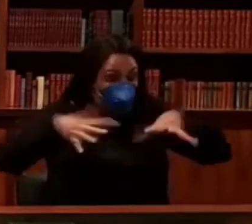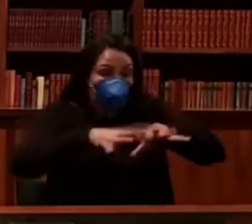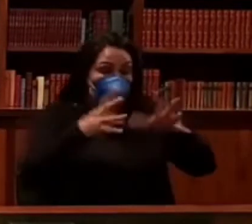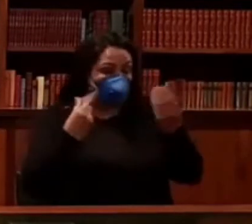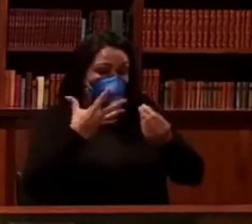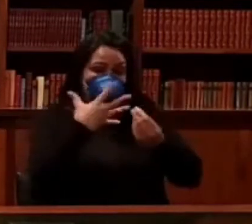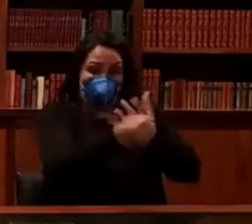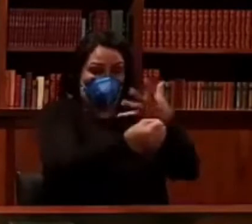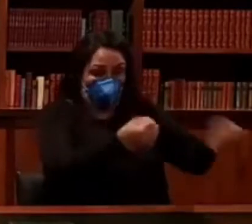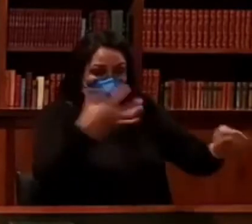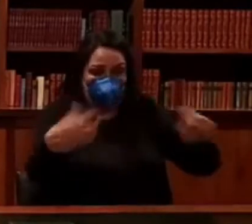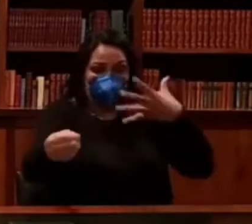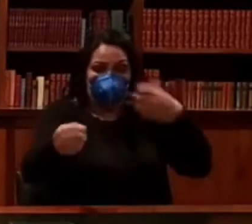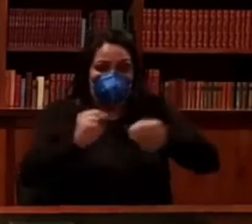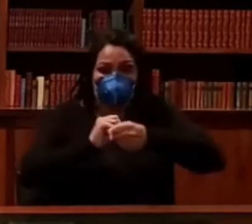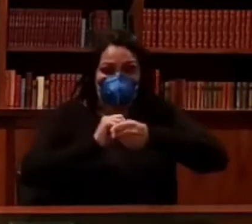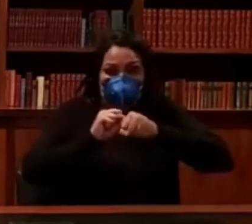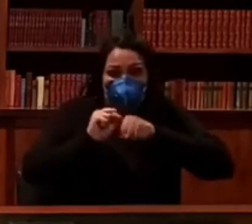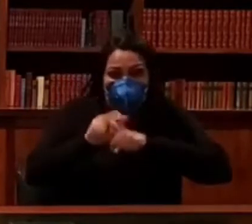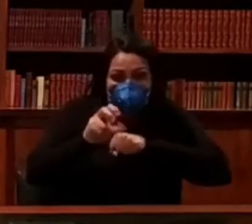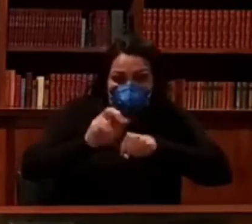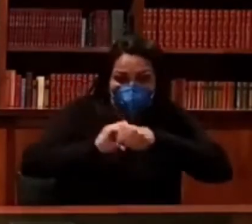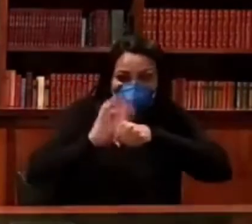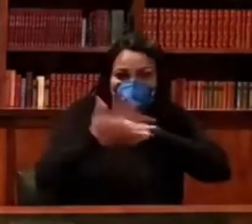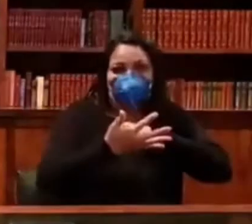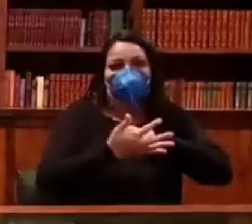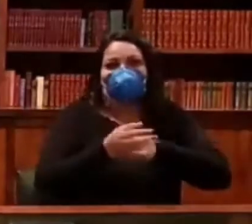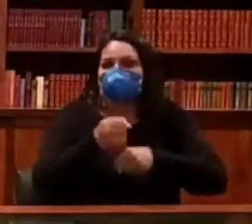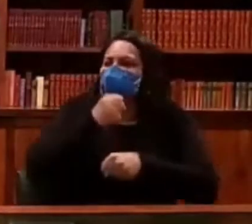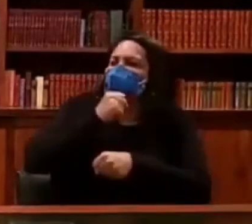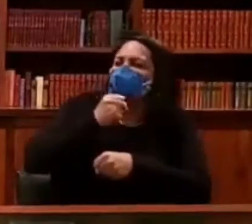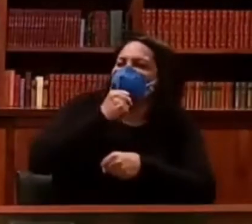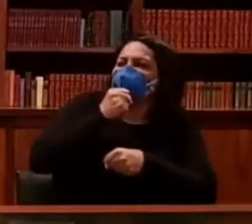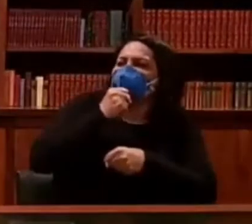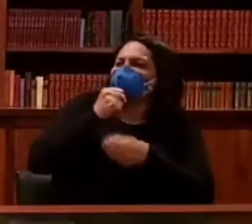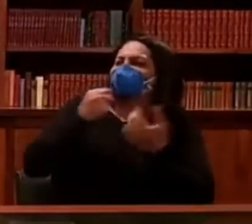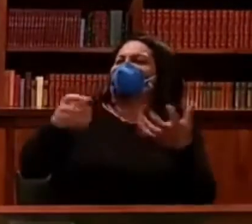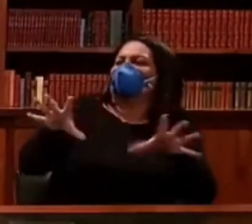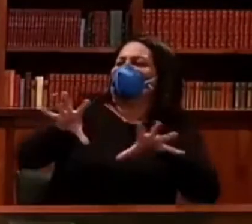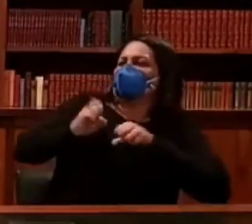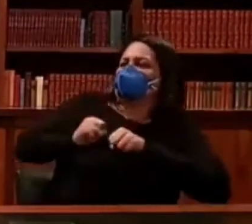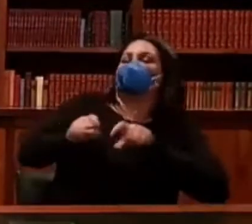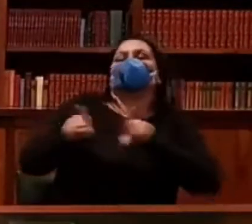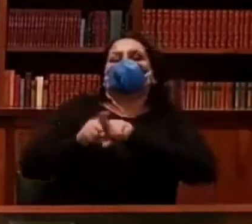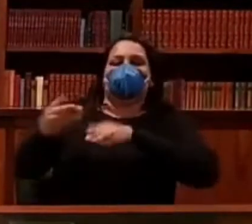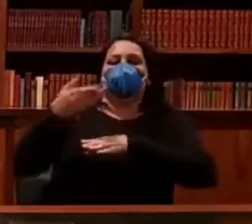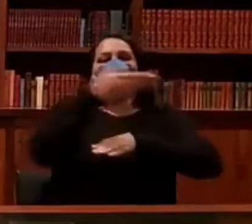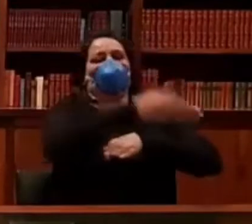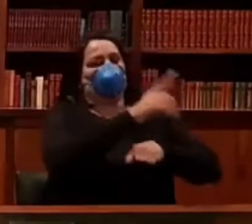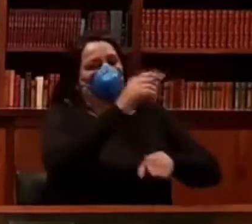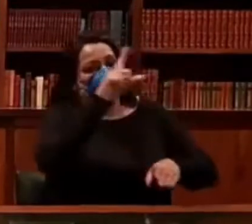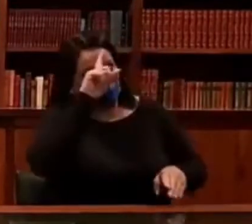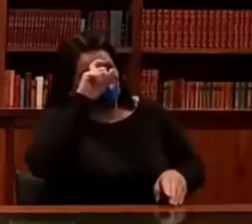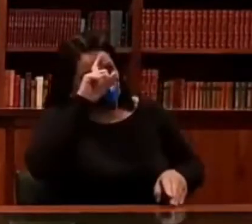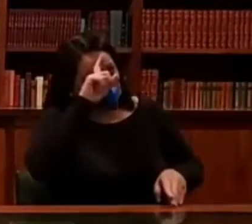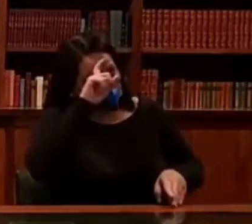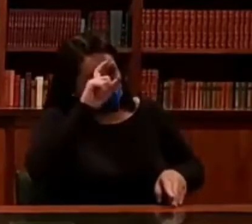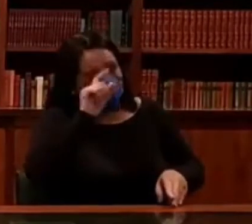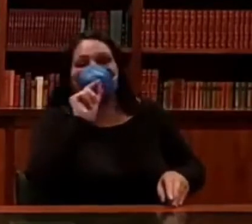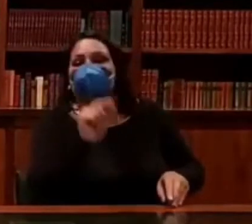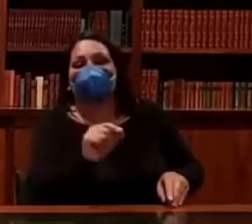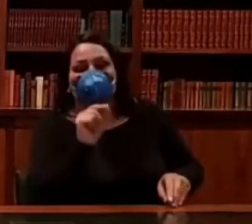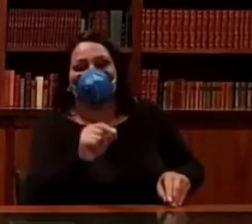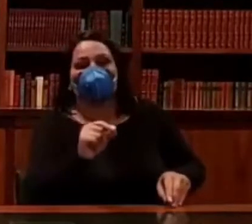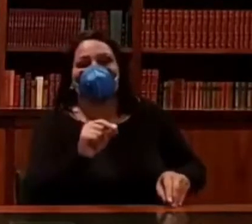pega o vírus, os idosos que complicam ao mesmo tempo vão para o hospital. Isso que nós estamos reforçando hoje